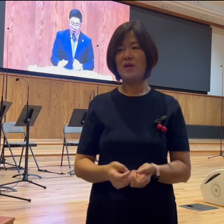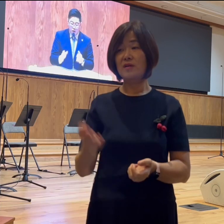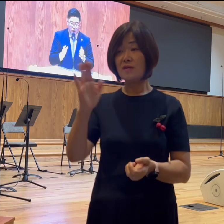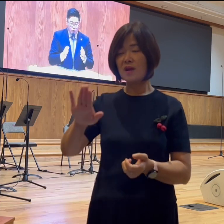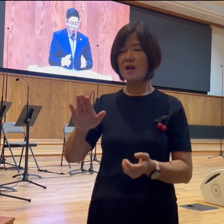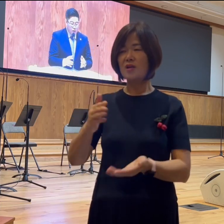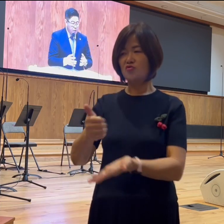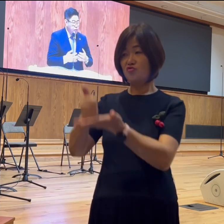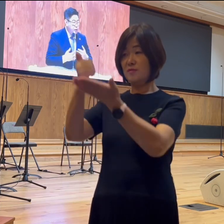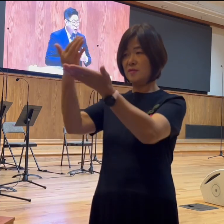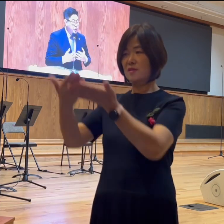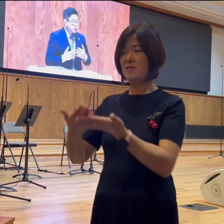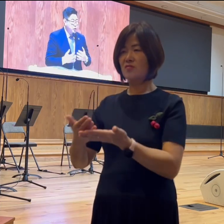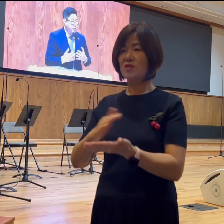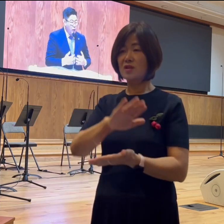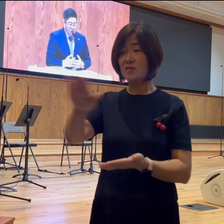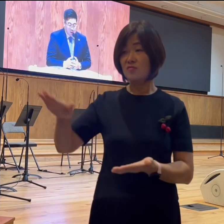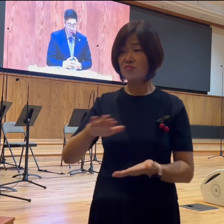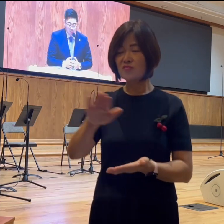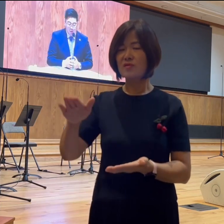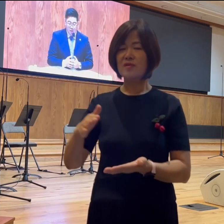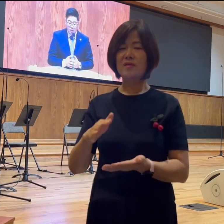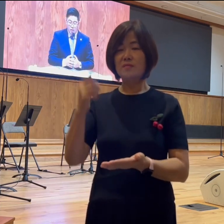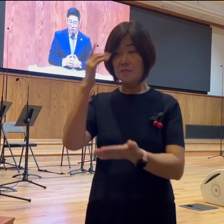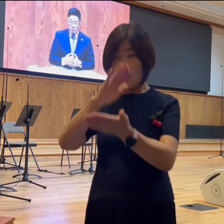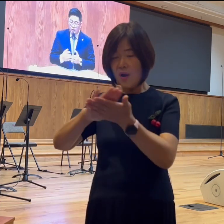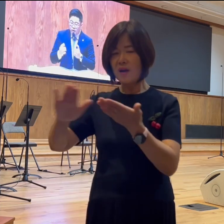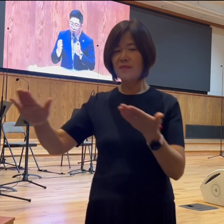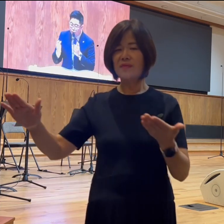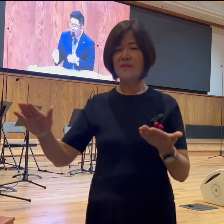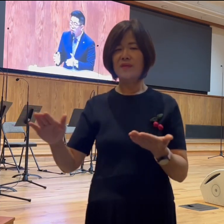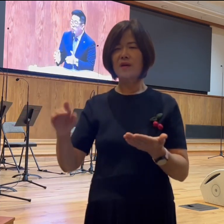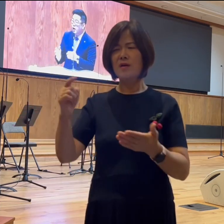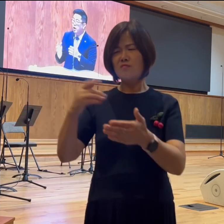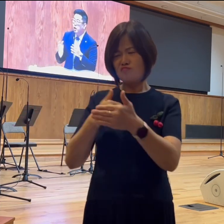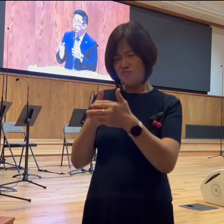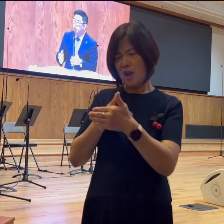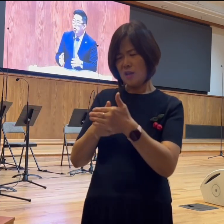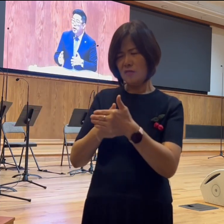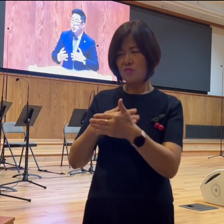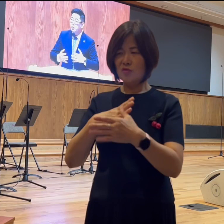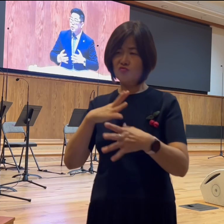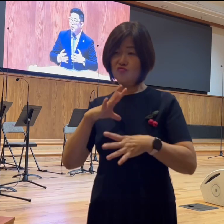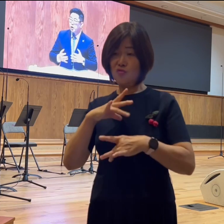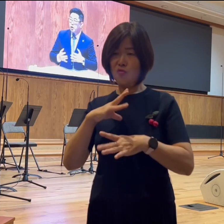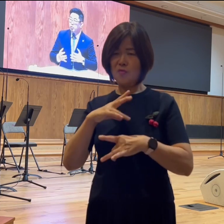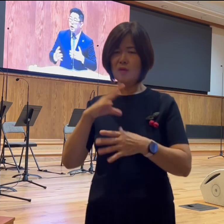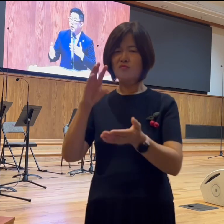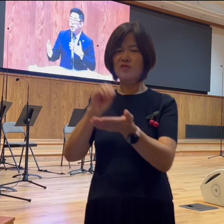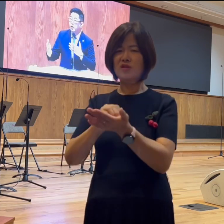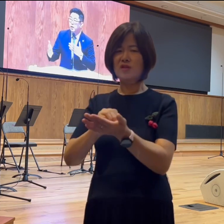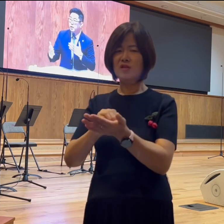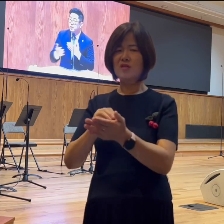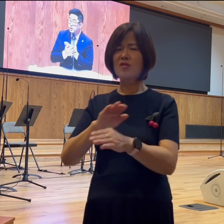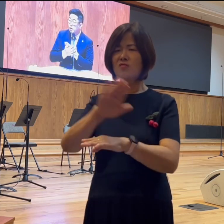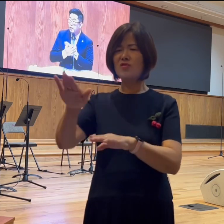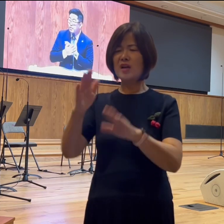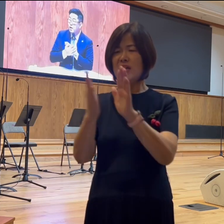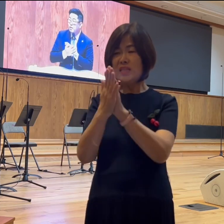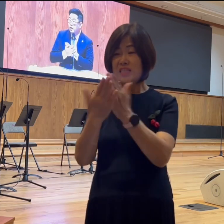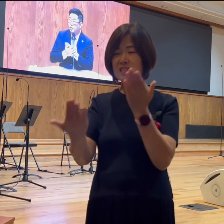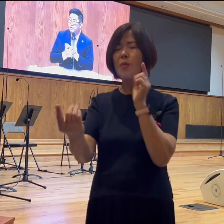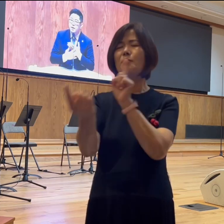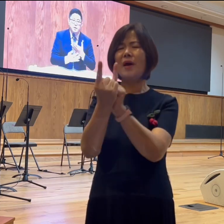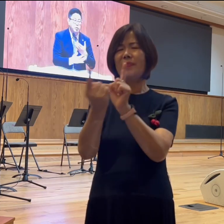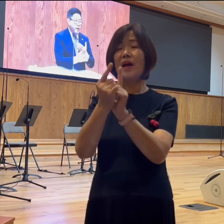그러나 주님께서 우리에게 주시는 평안은 그 불안과 두려움의 요소를 우리가 직접 만난다